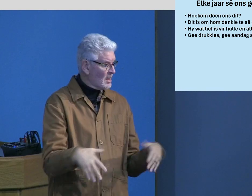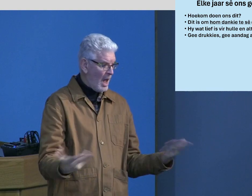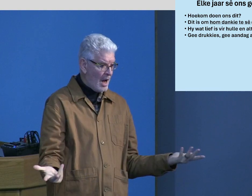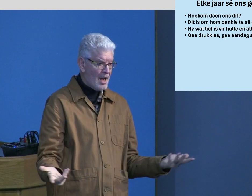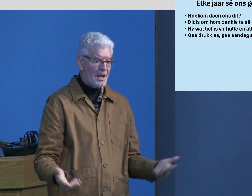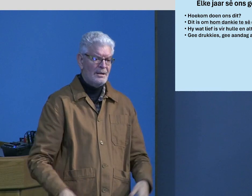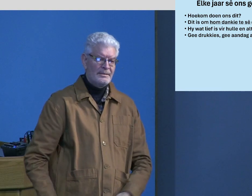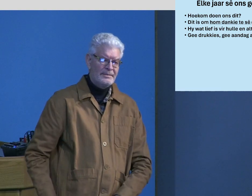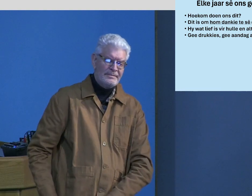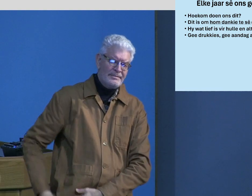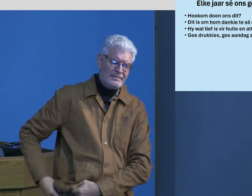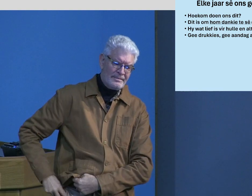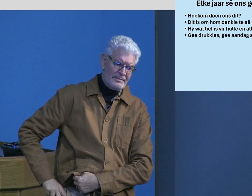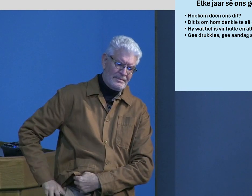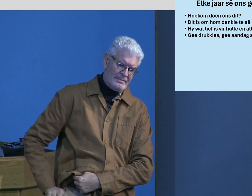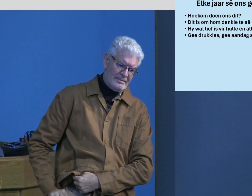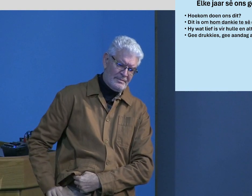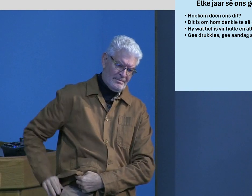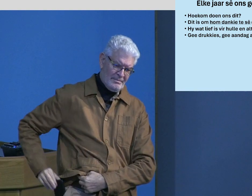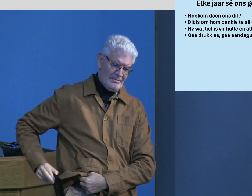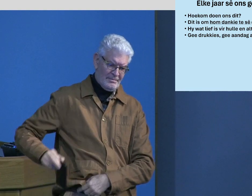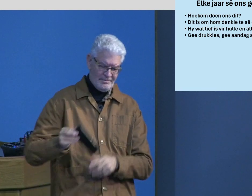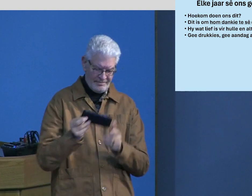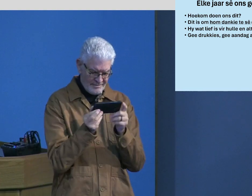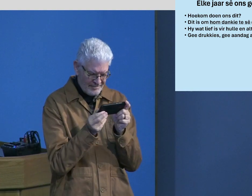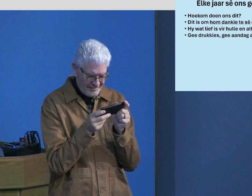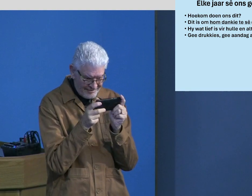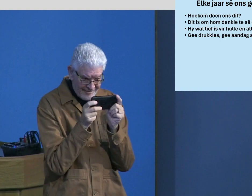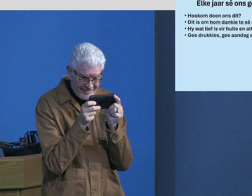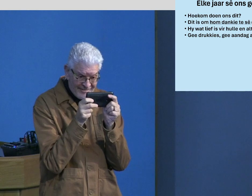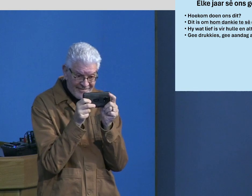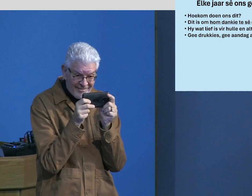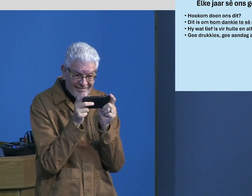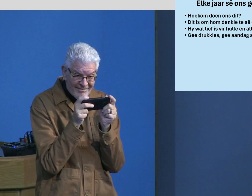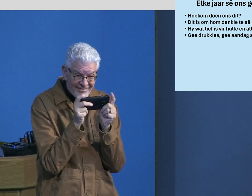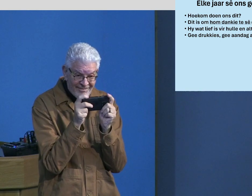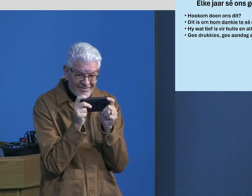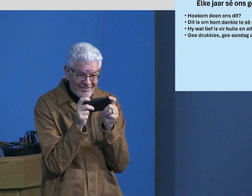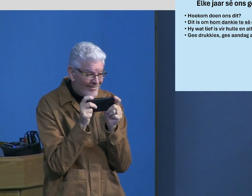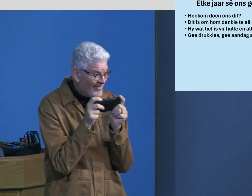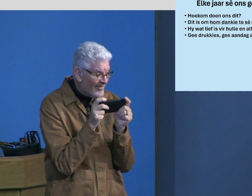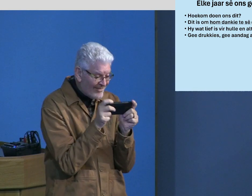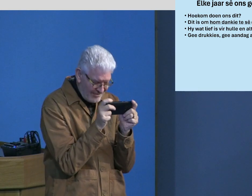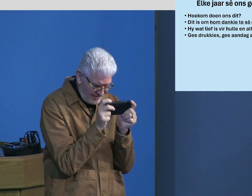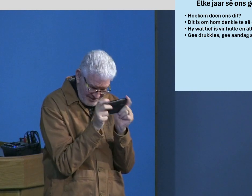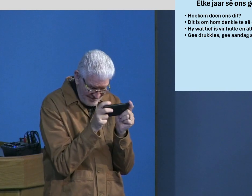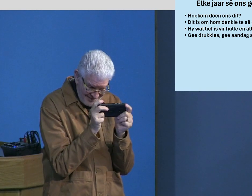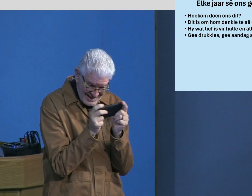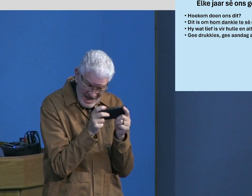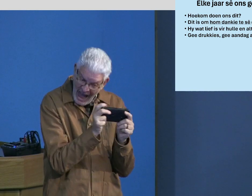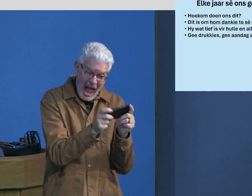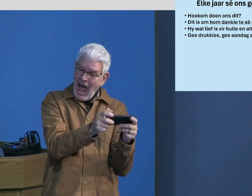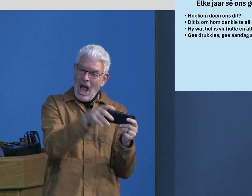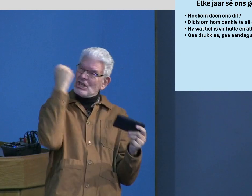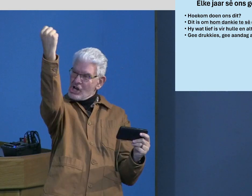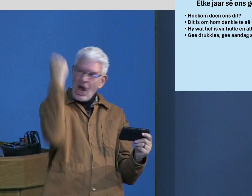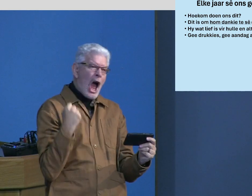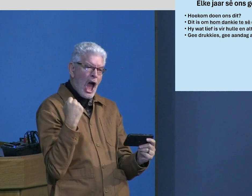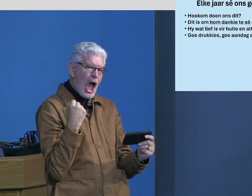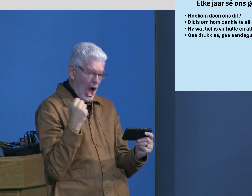So die belangrikste is dat kinders kry nie aandag nie en hulle gee ook nie aandag nie, want dit is als net